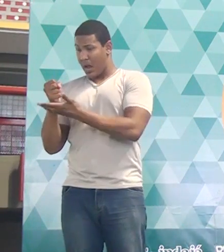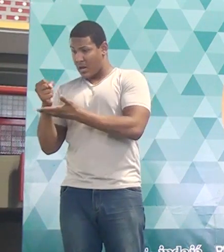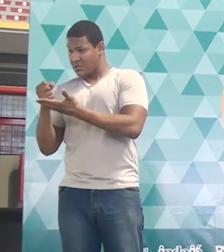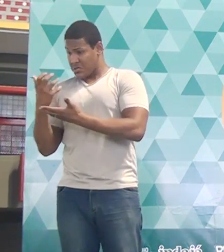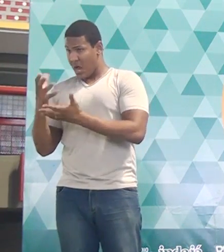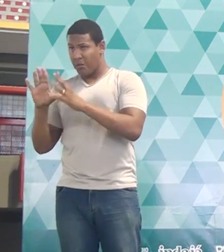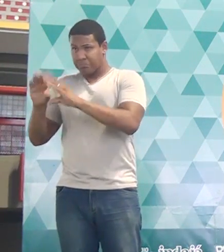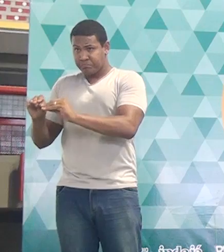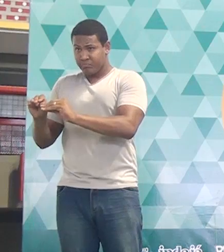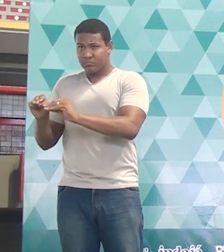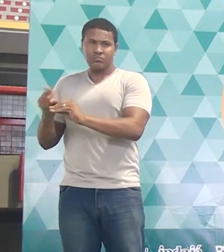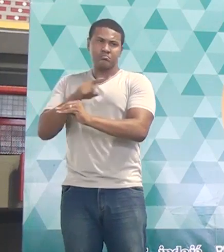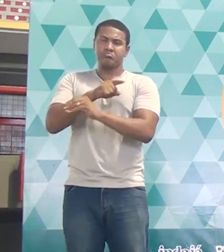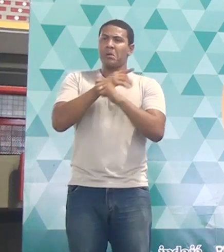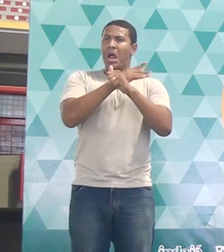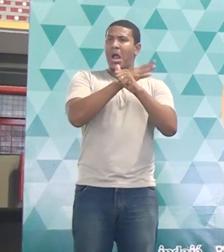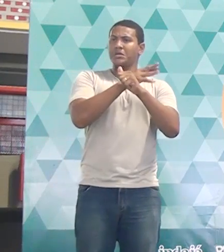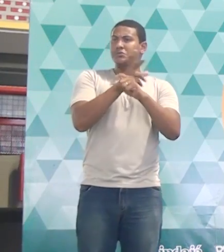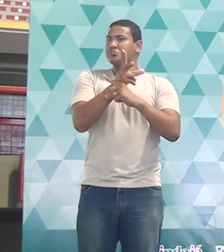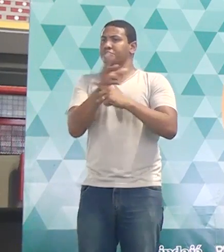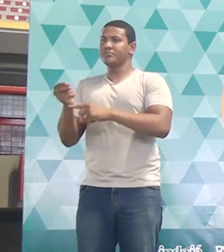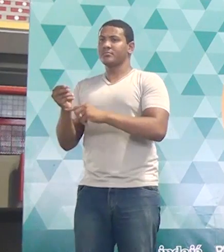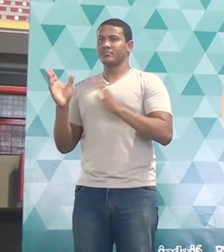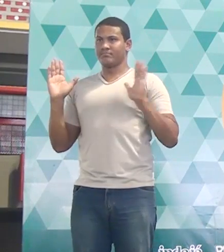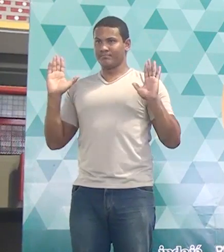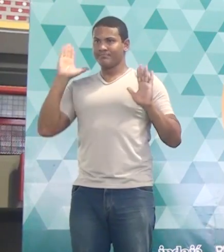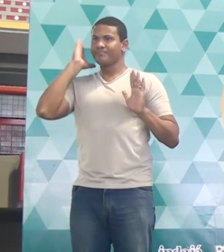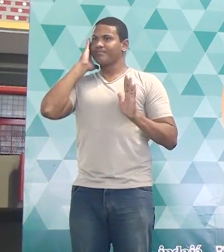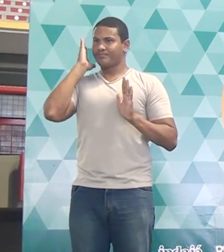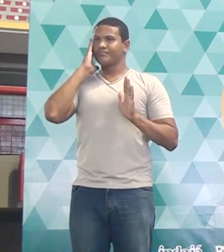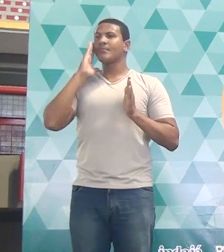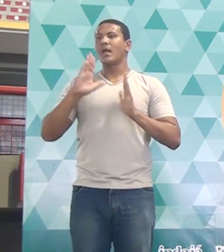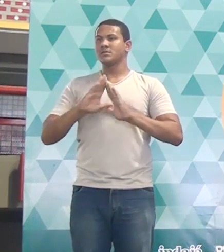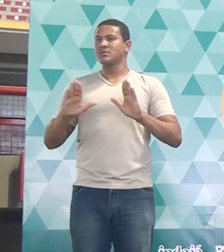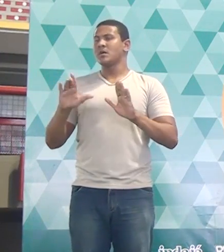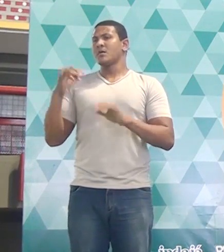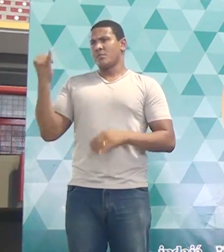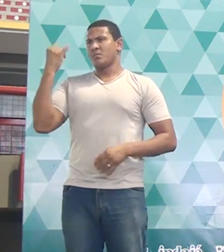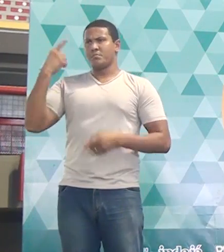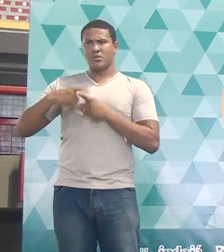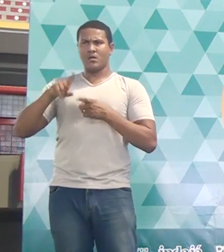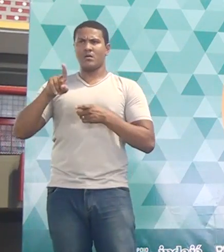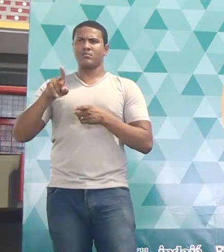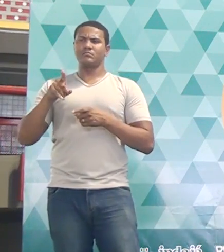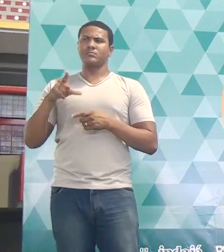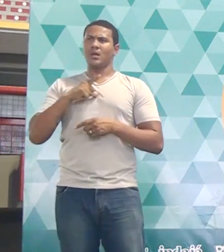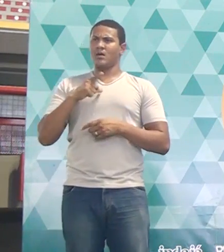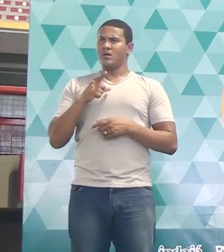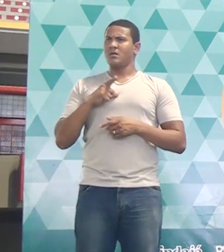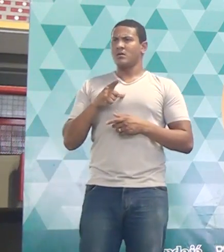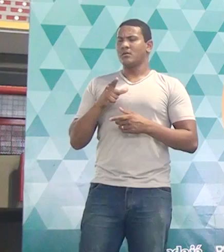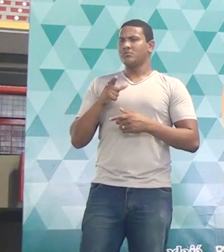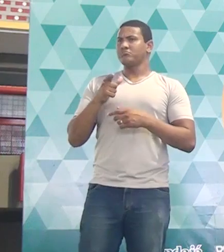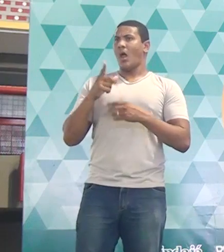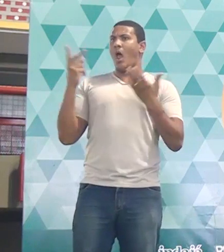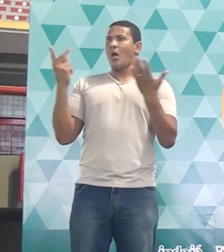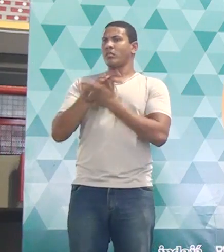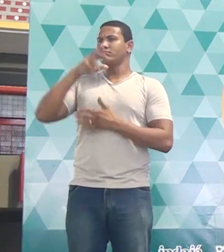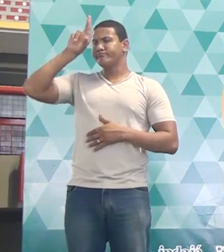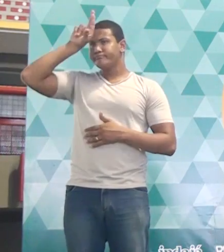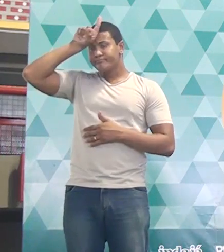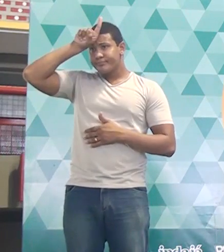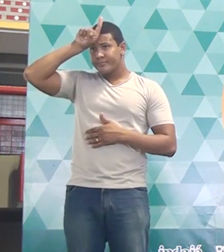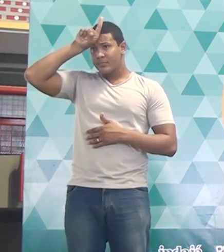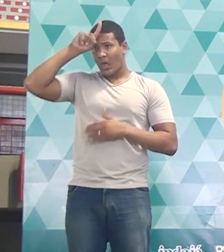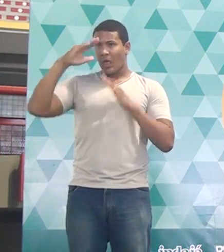um ácido. Isso é importantíssimo, pessoal, porque muitos acidentes domésticos podem ser minimizados se você souber